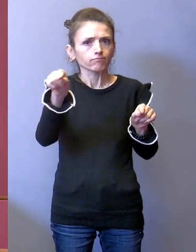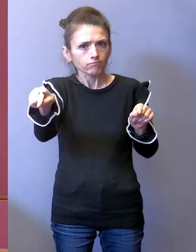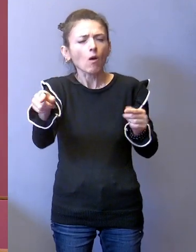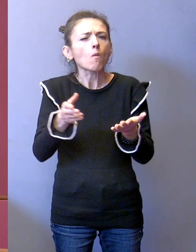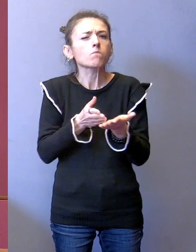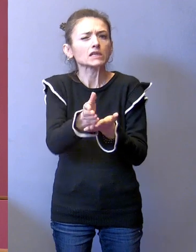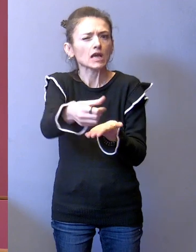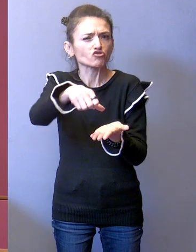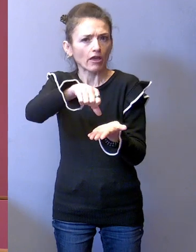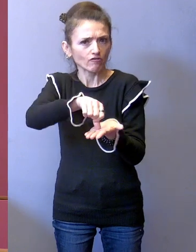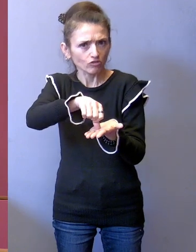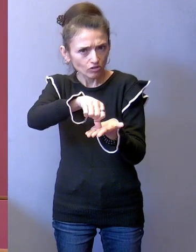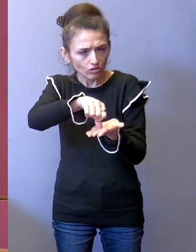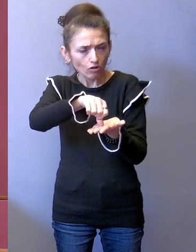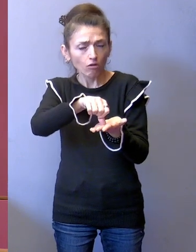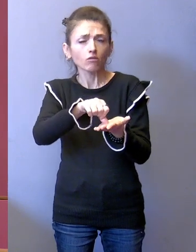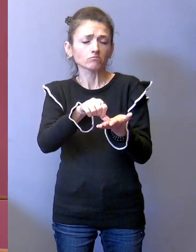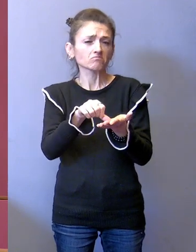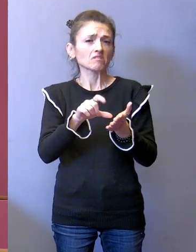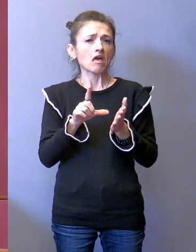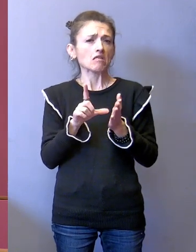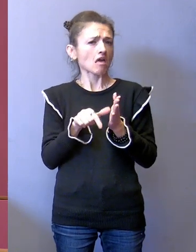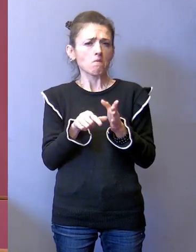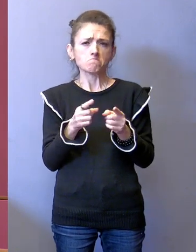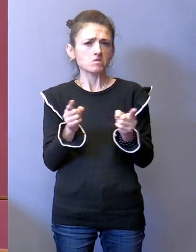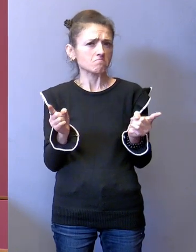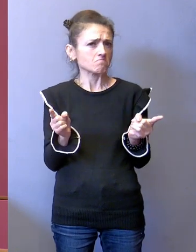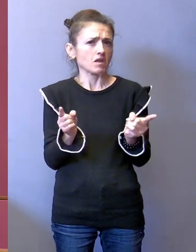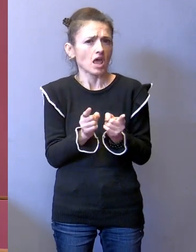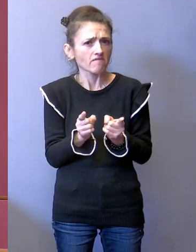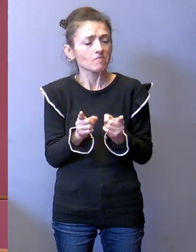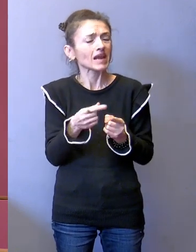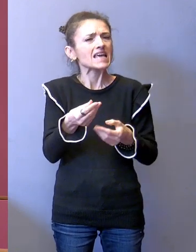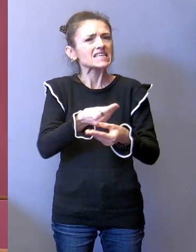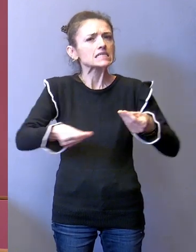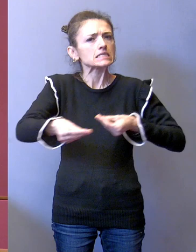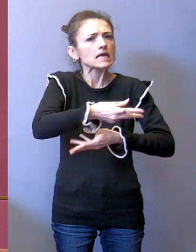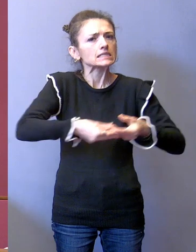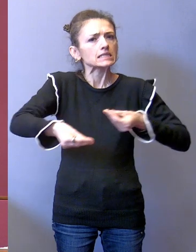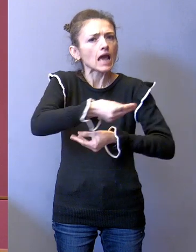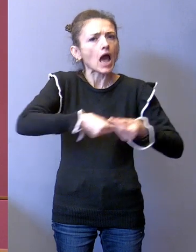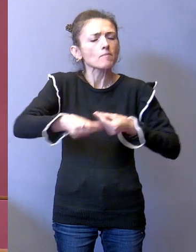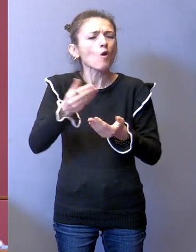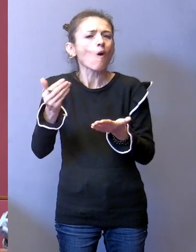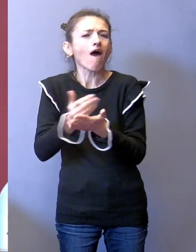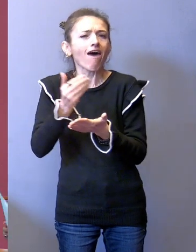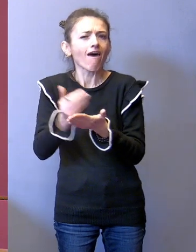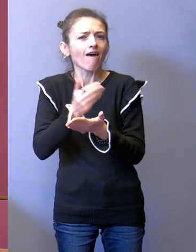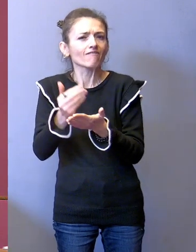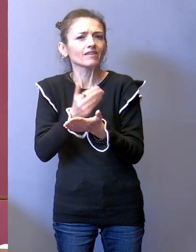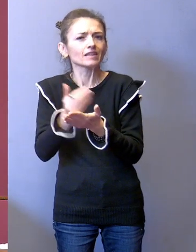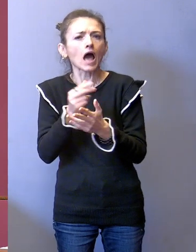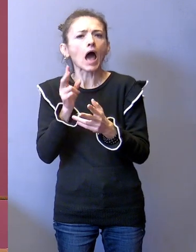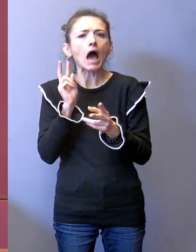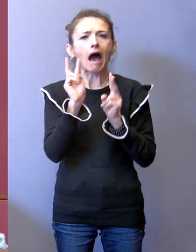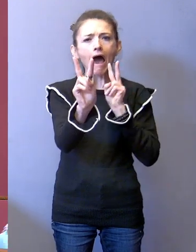verificato che i tempi saranno anche più brevi nonostante ci sia questo interscambio per evitare soprattutto una soprapposizione di linea